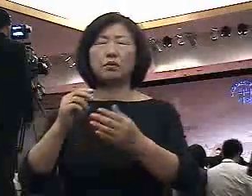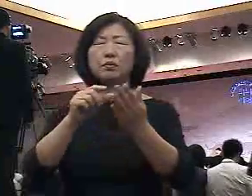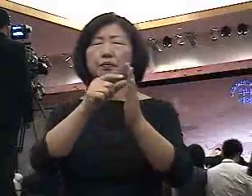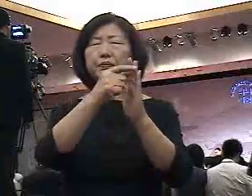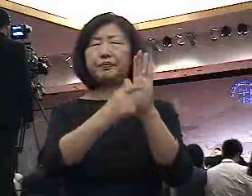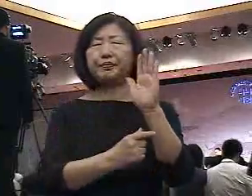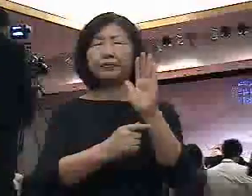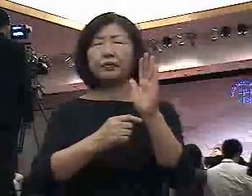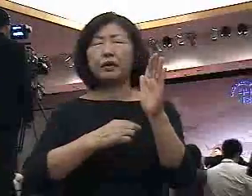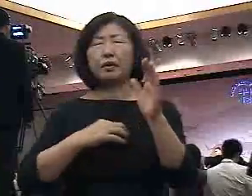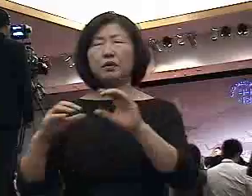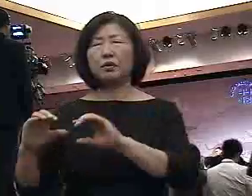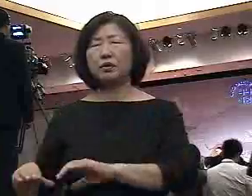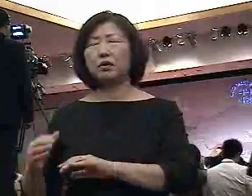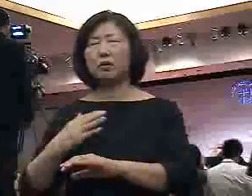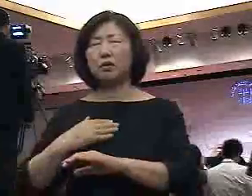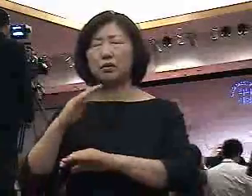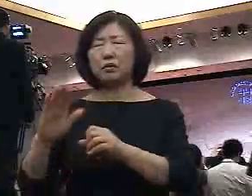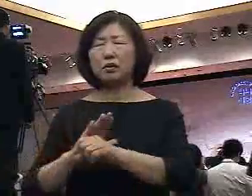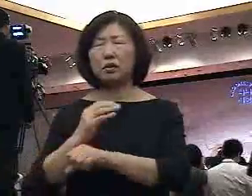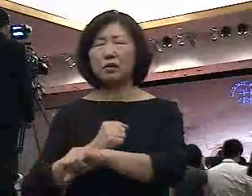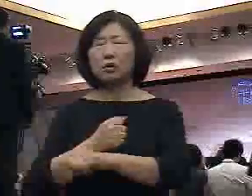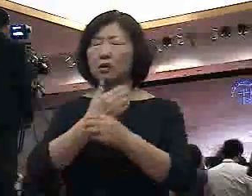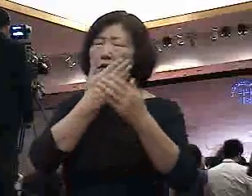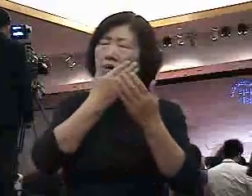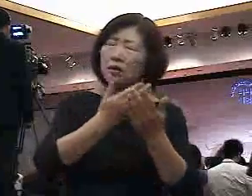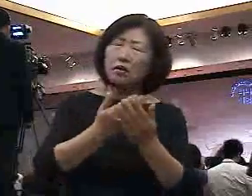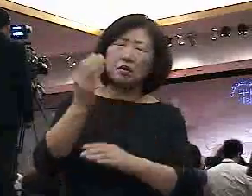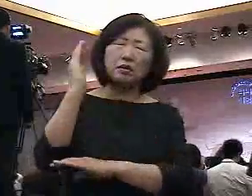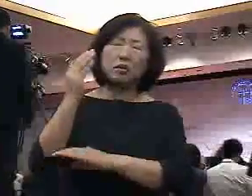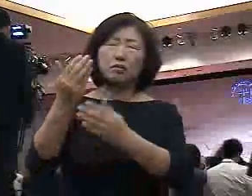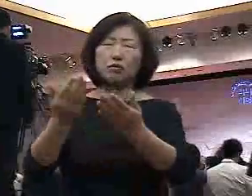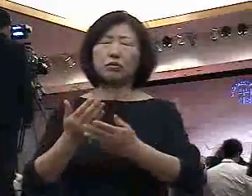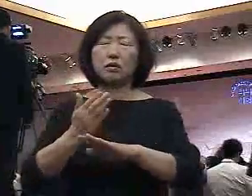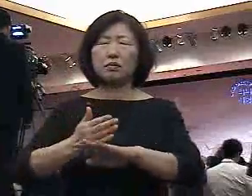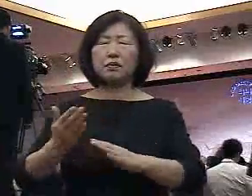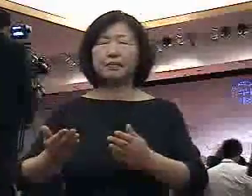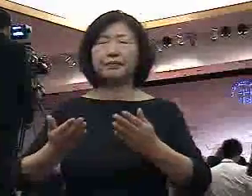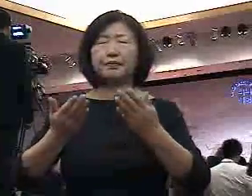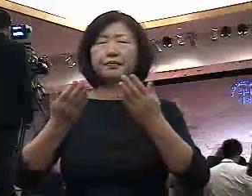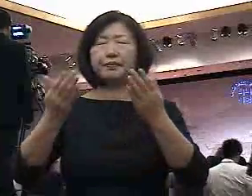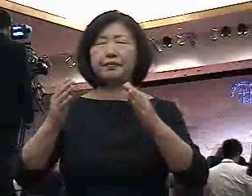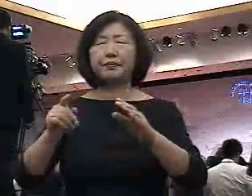표어로 내 이웃을 내 몸같이 사랑하라 귀한 말씀을 주신 것 감사를 드립니다.